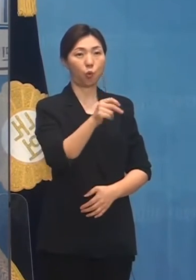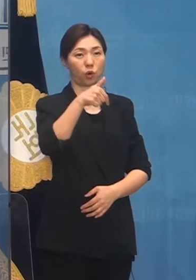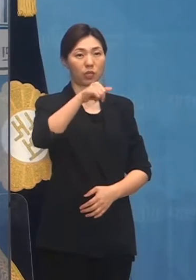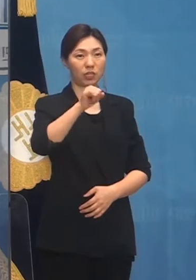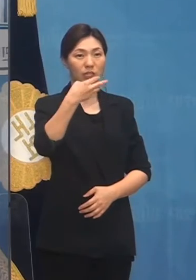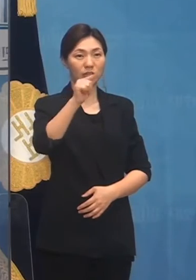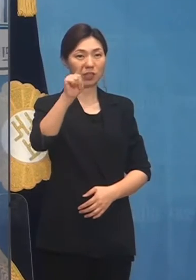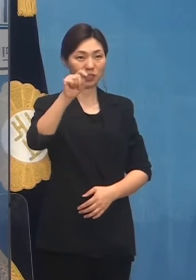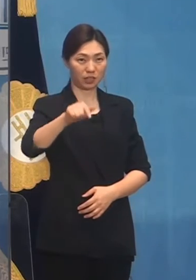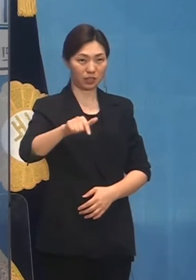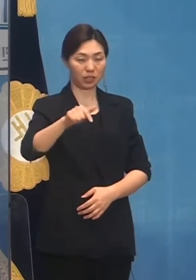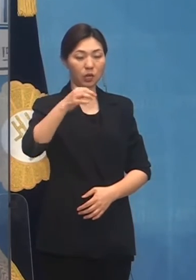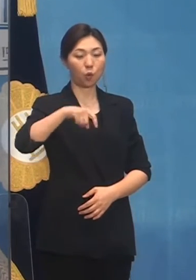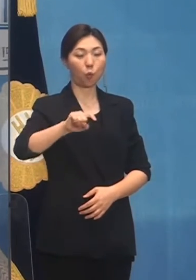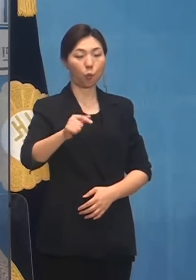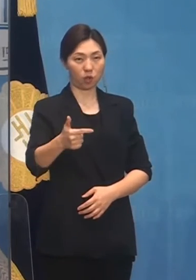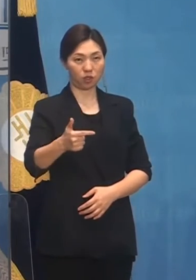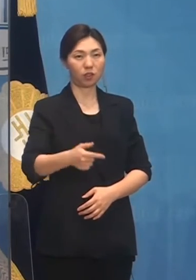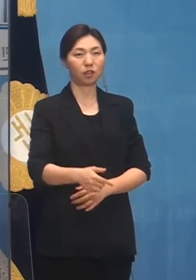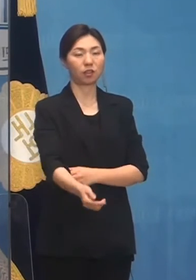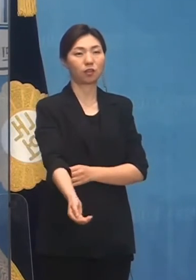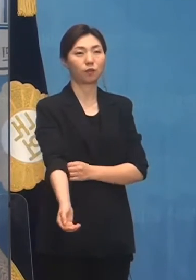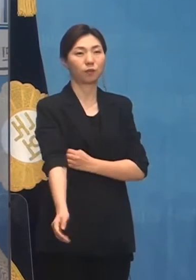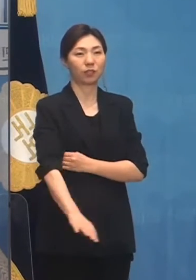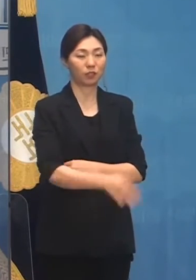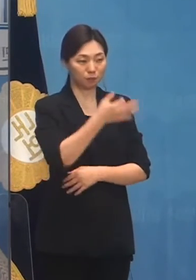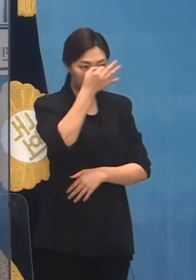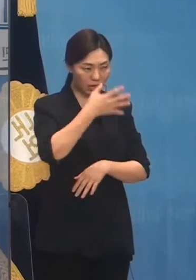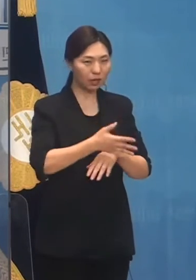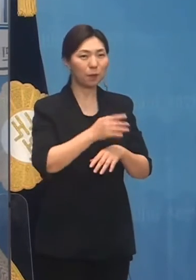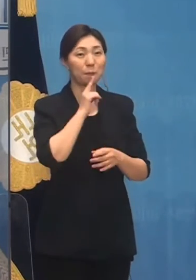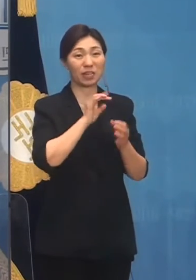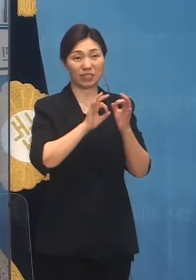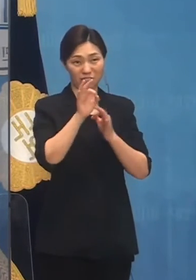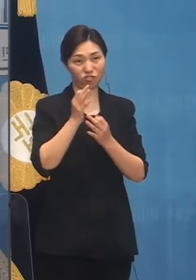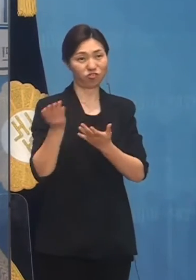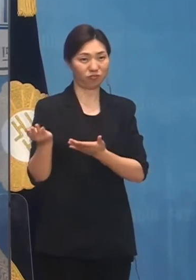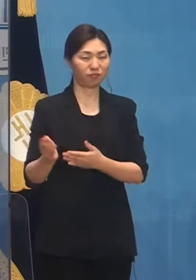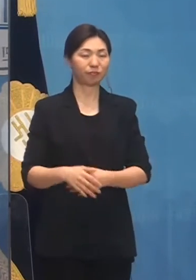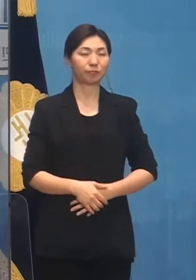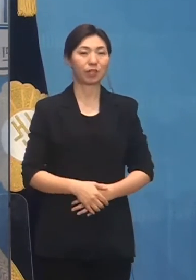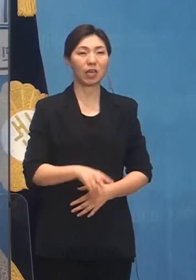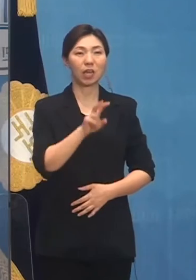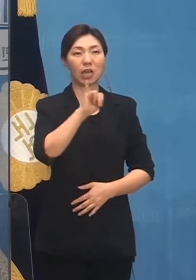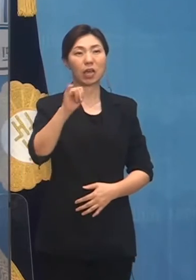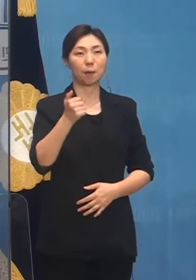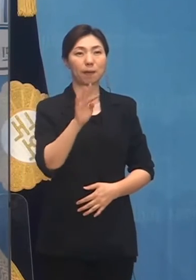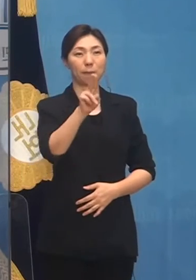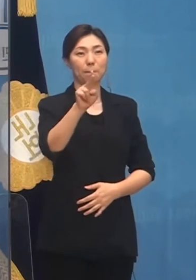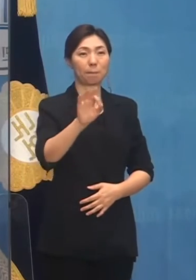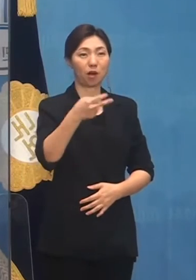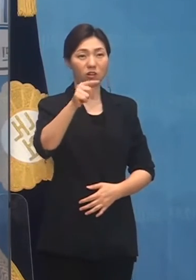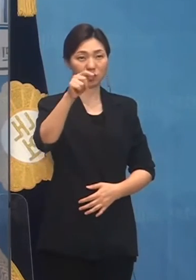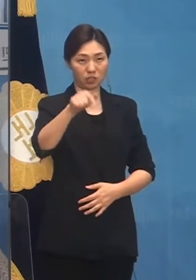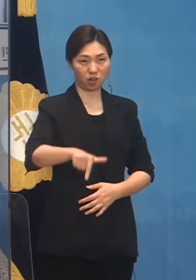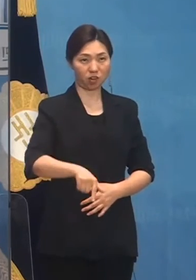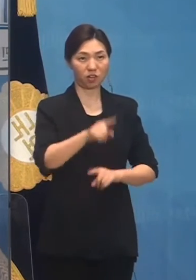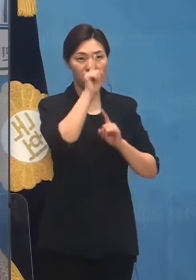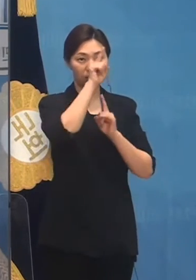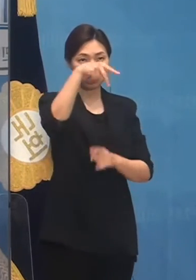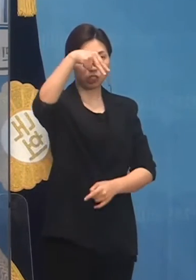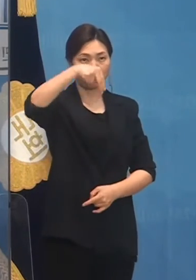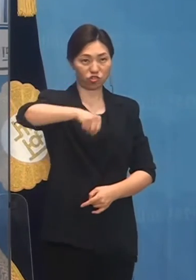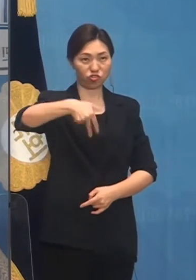의원님 오셨습니다. 홍기원 의원님 오셨습니다. 죄송합니다. 윤영덕 의원님 오셨습니다. 이수진